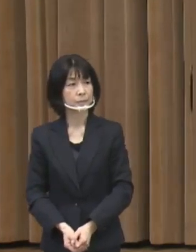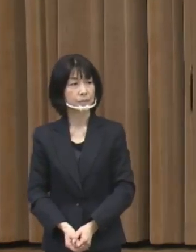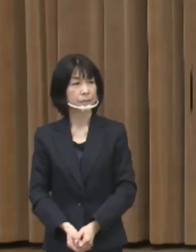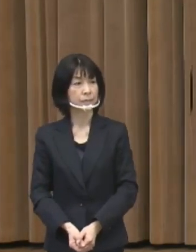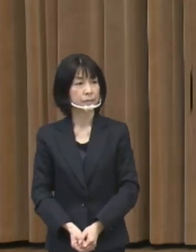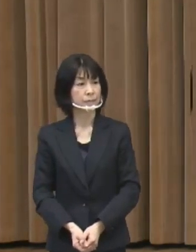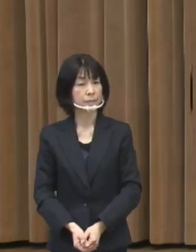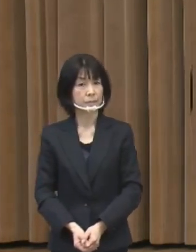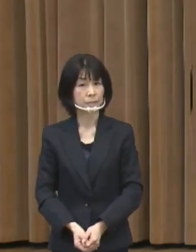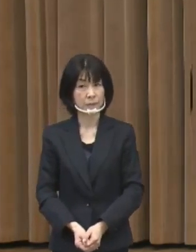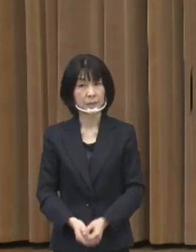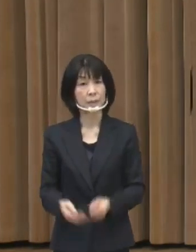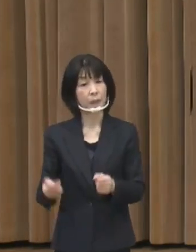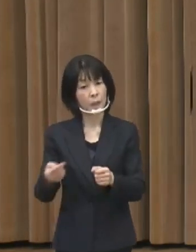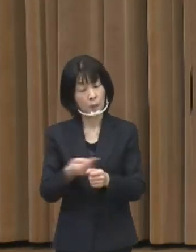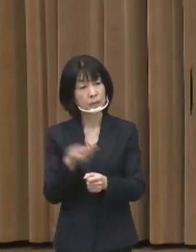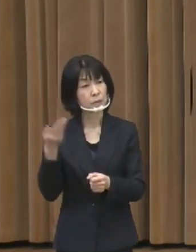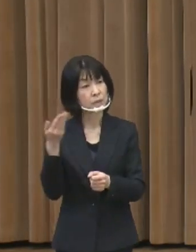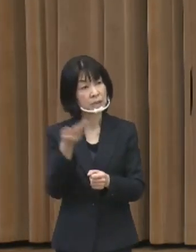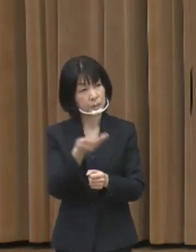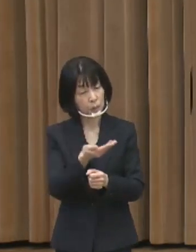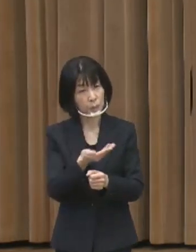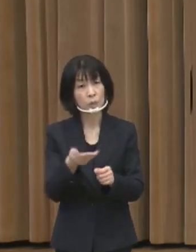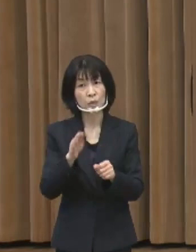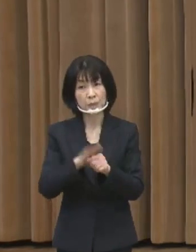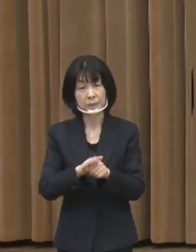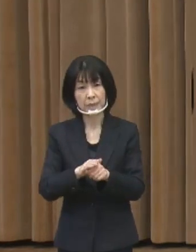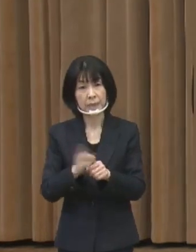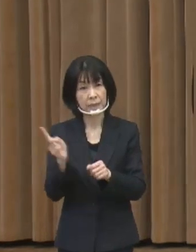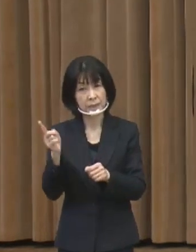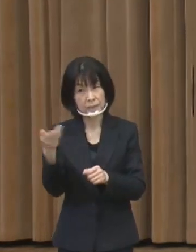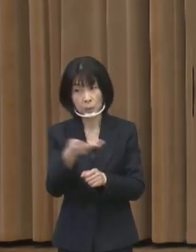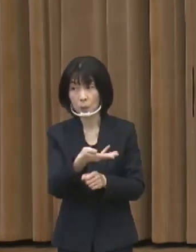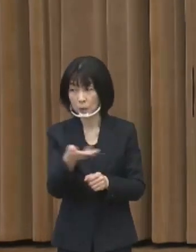それではじゃあ、その他の質問も含めて各社何かあります